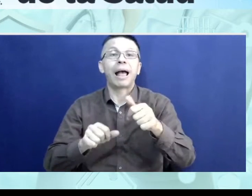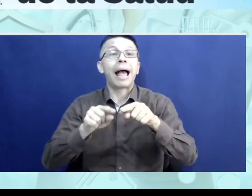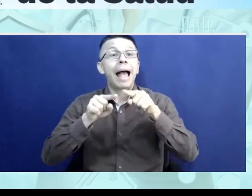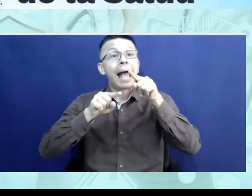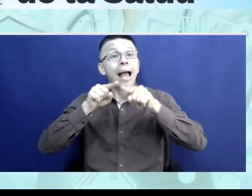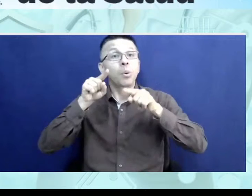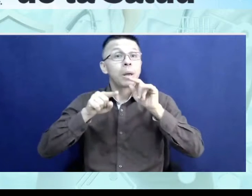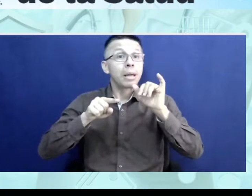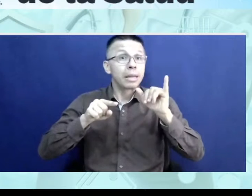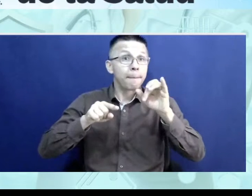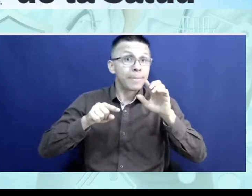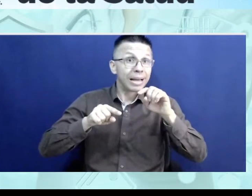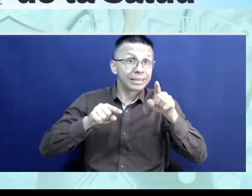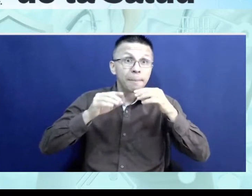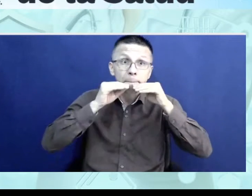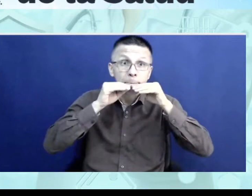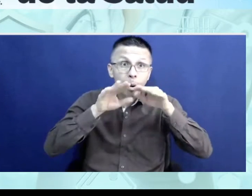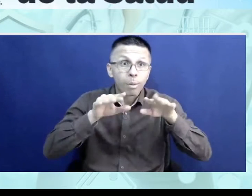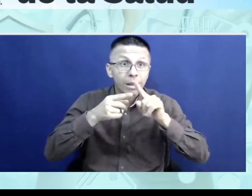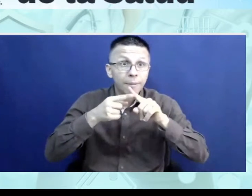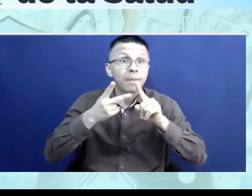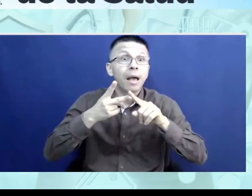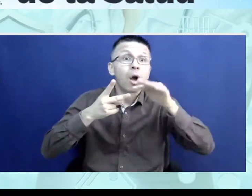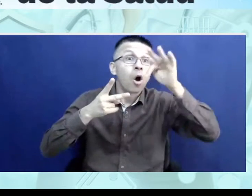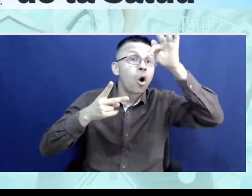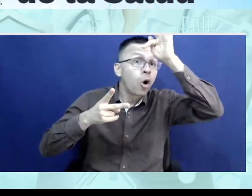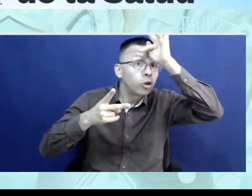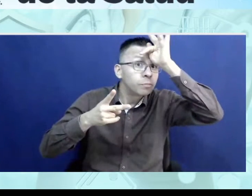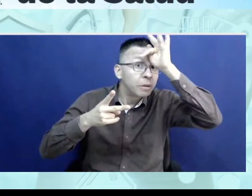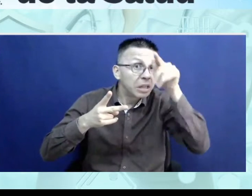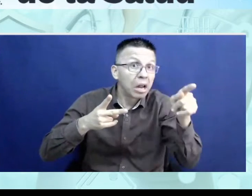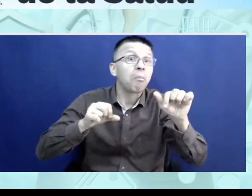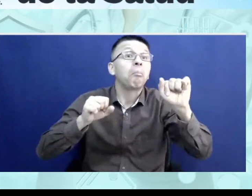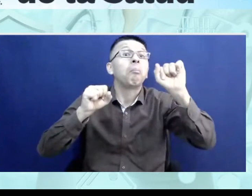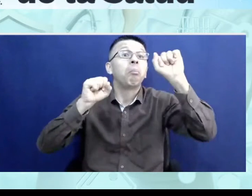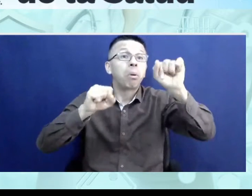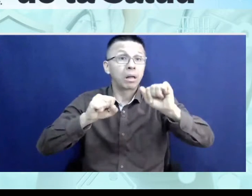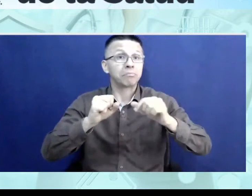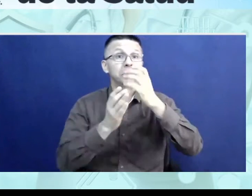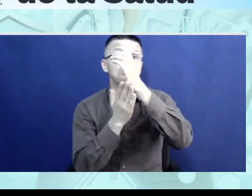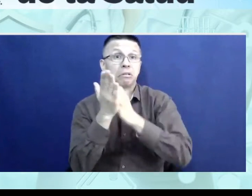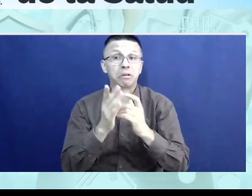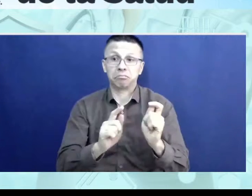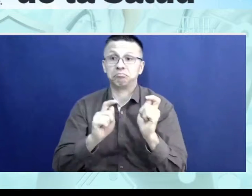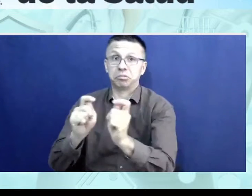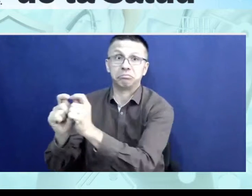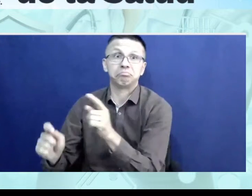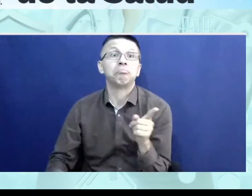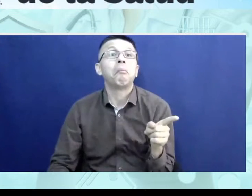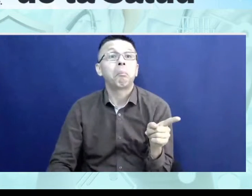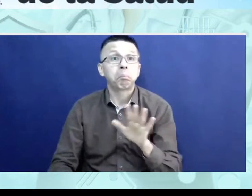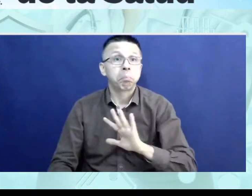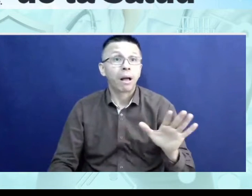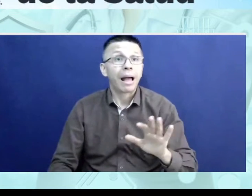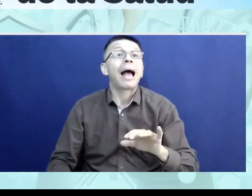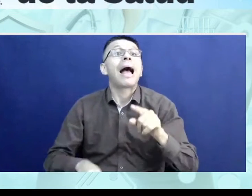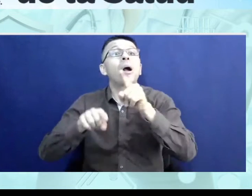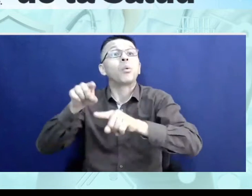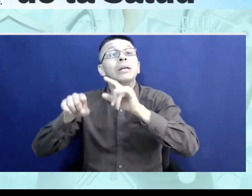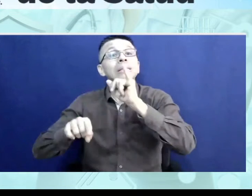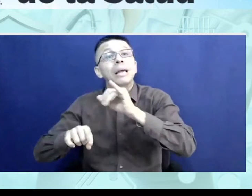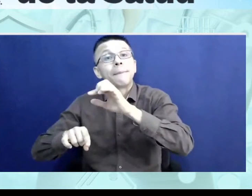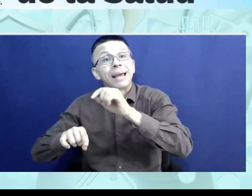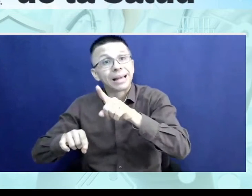tenemos hospitales que en este momento pueden certificar a personas con discapacidad y tenemos IPS privadas